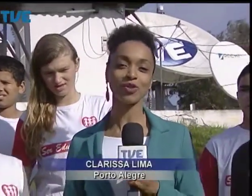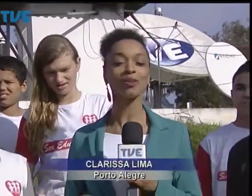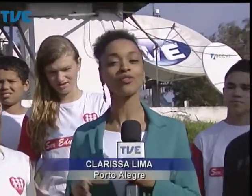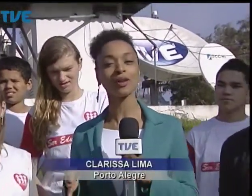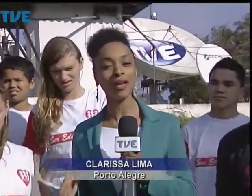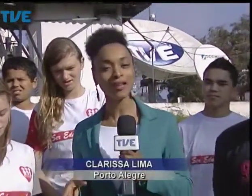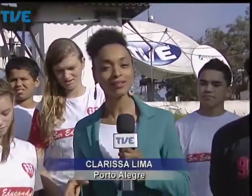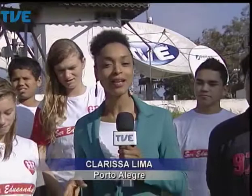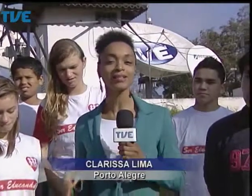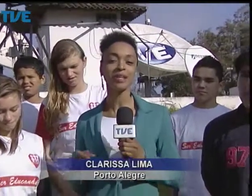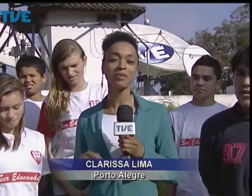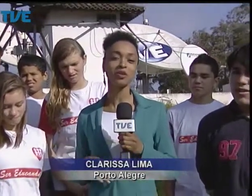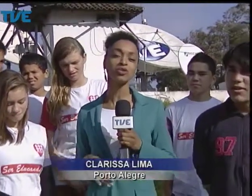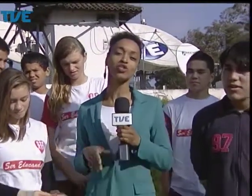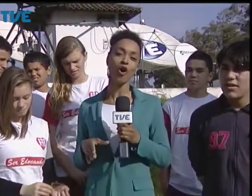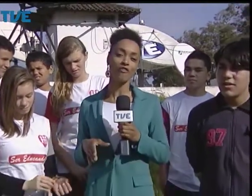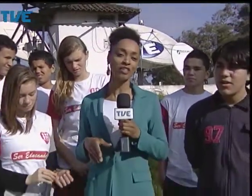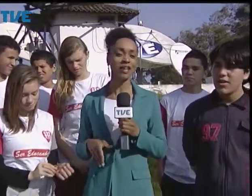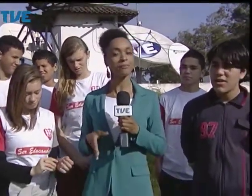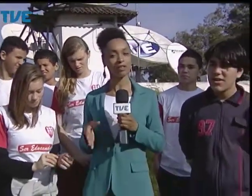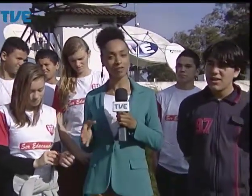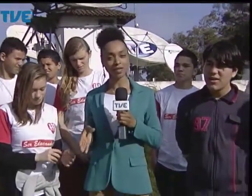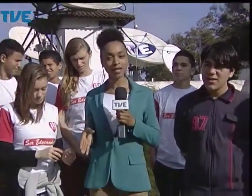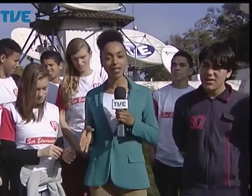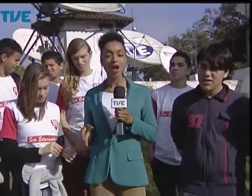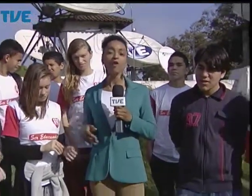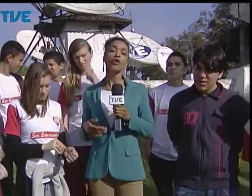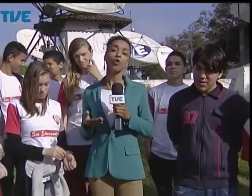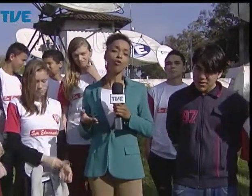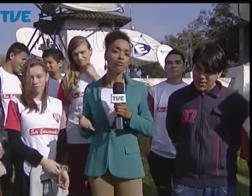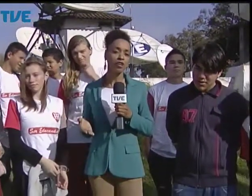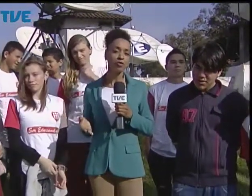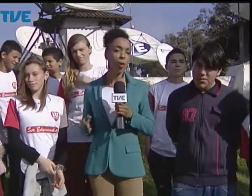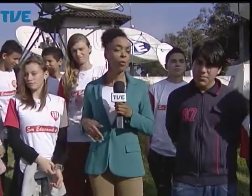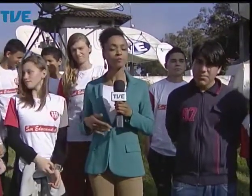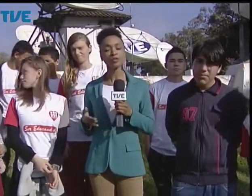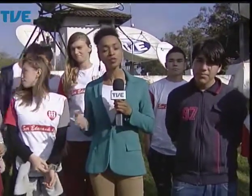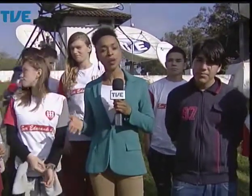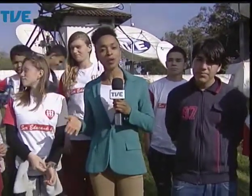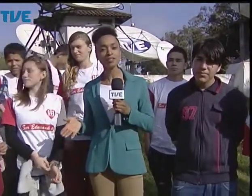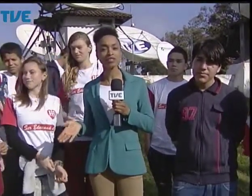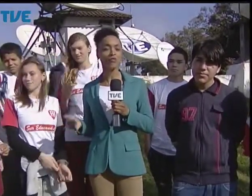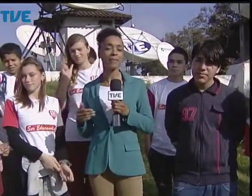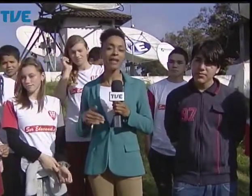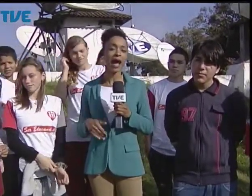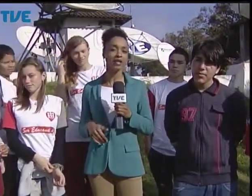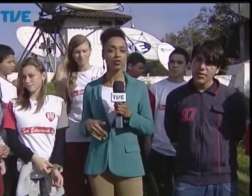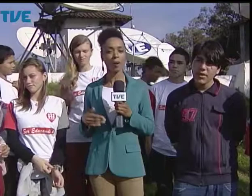sobre violência e extermínio de jovens nas periferias foi o convívio com algumas pessoas, sejam familiares ou